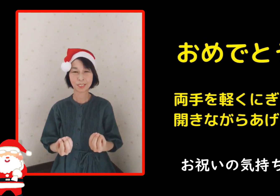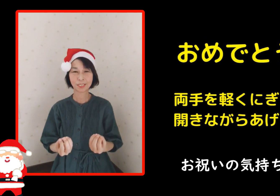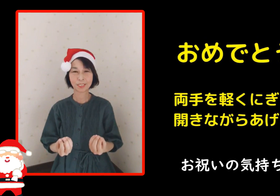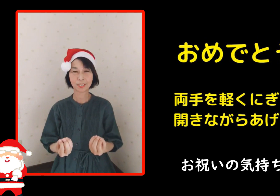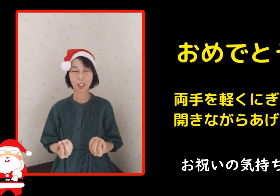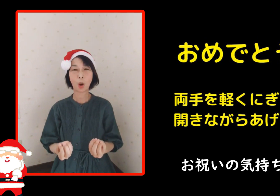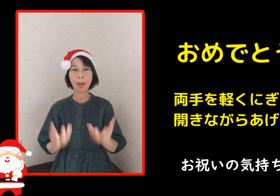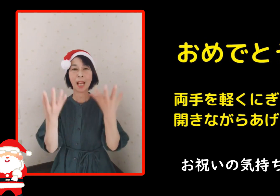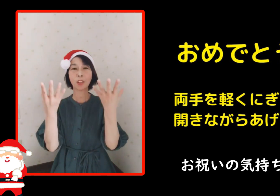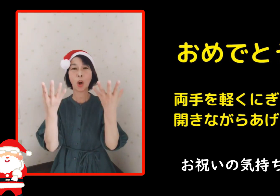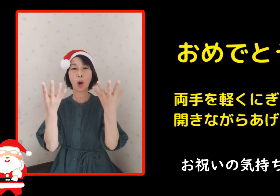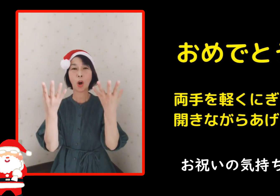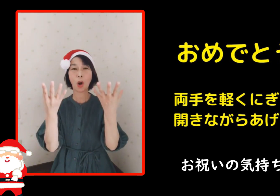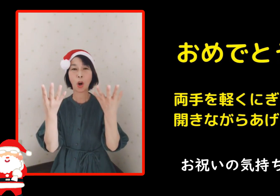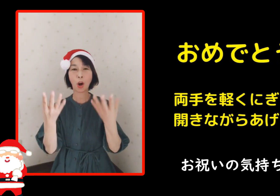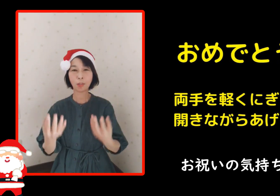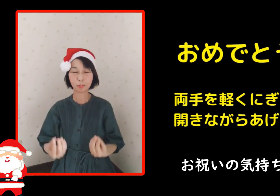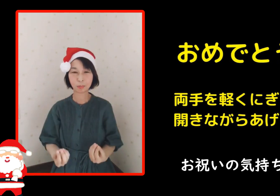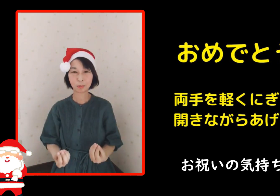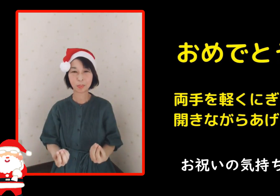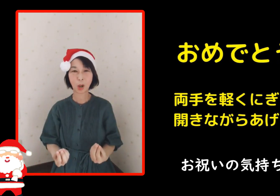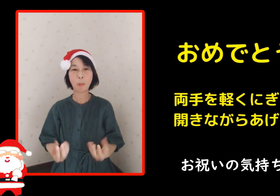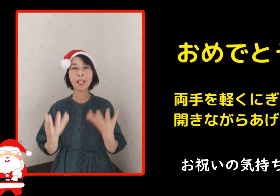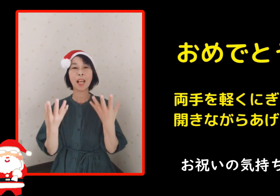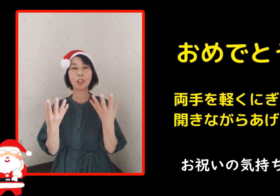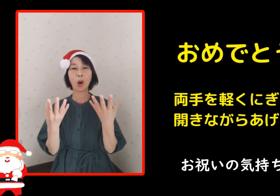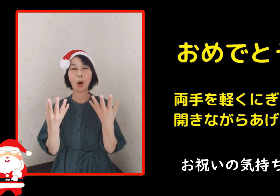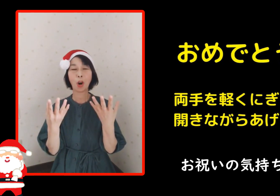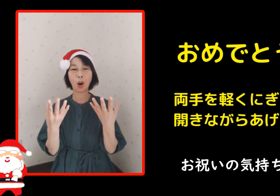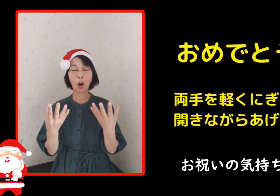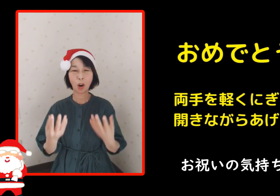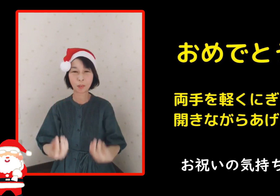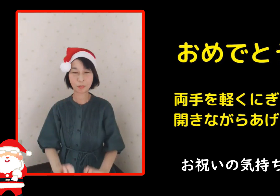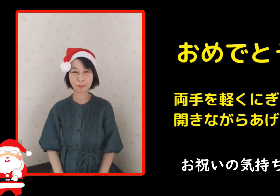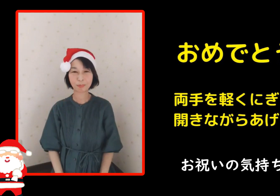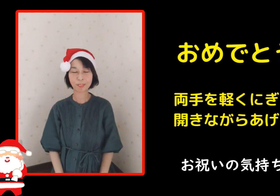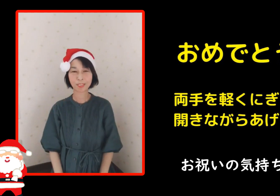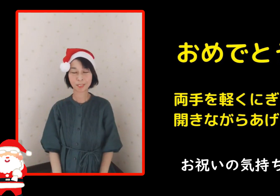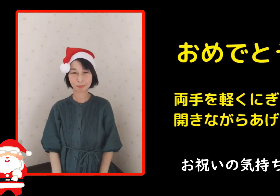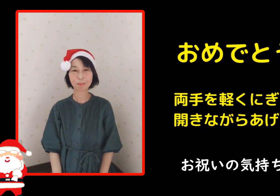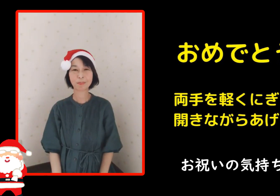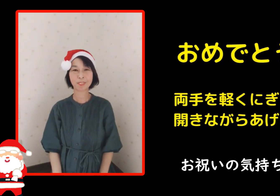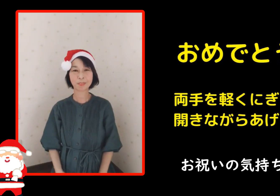は両手を軽く握ってパーッと開きながら上げます。